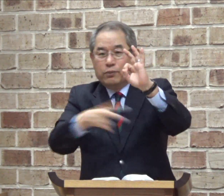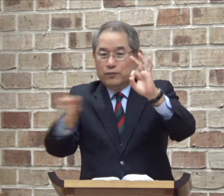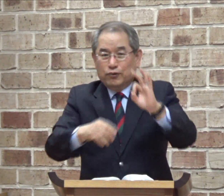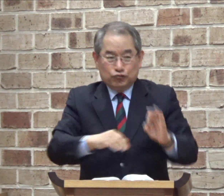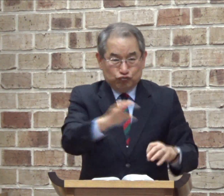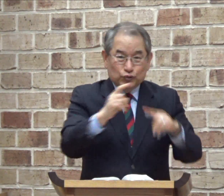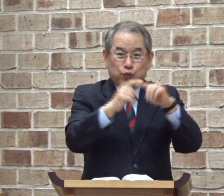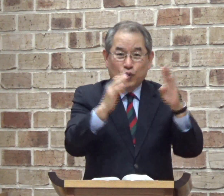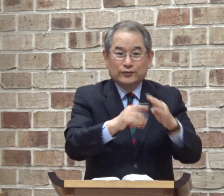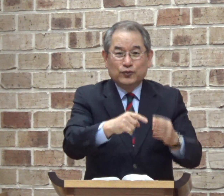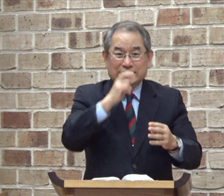간식 비용도